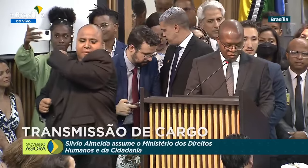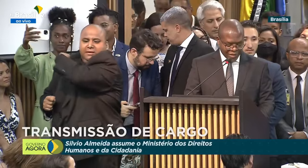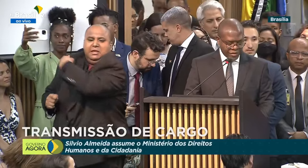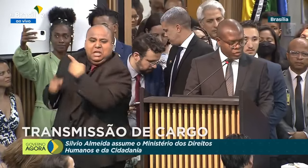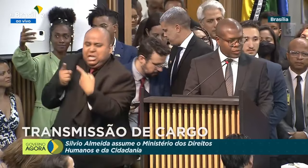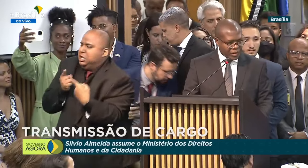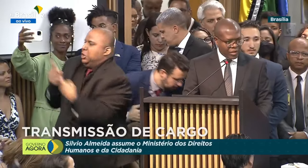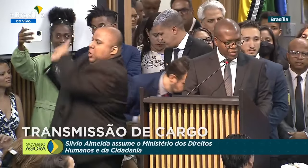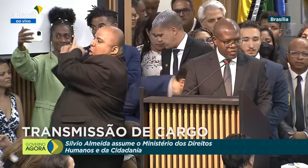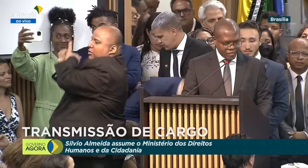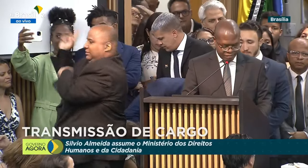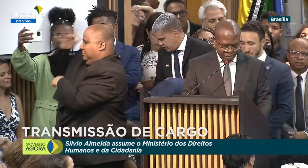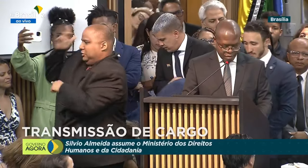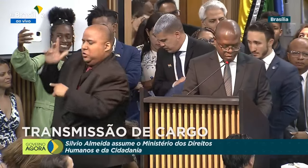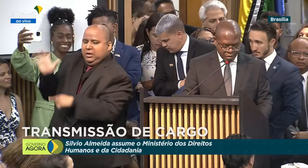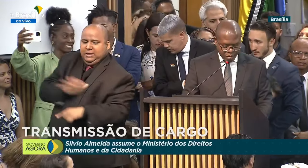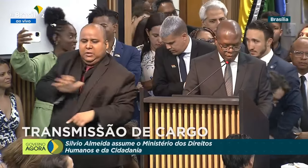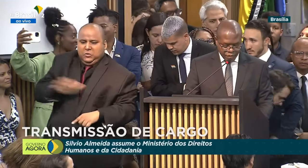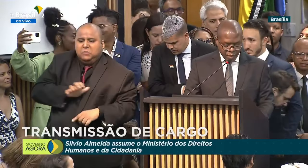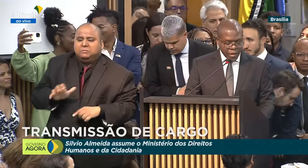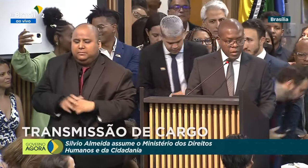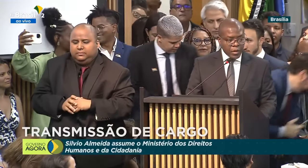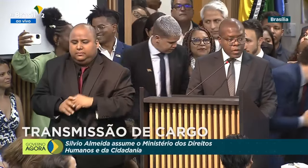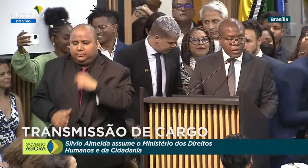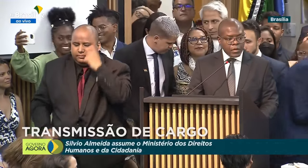levantar contra a covardia dos poderosos